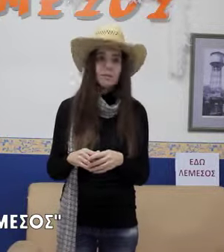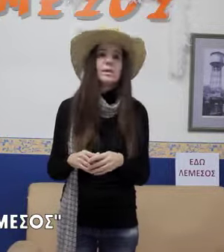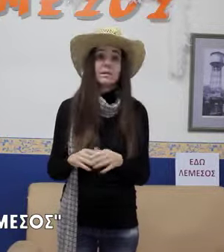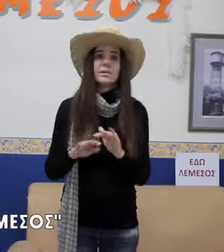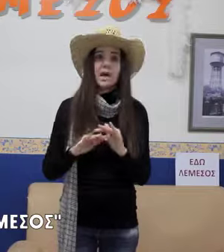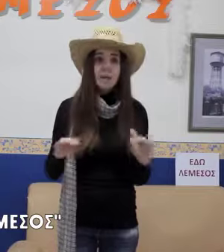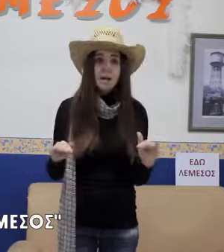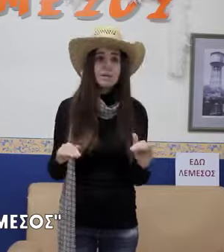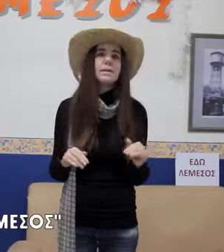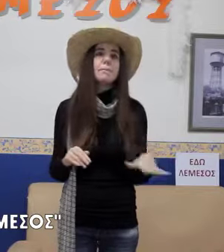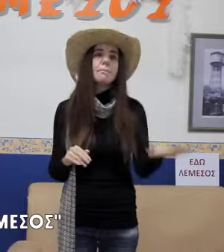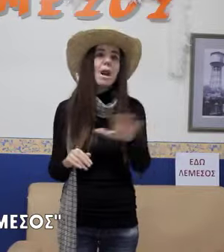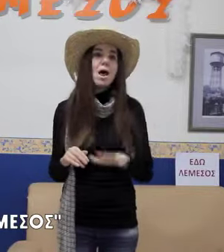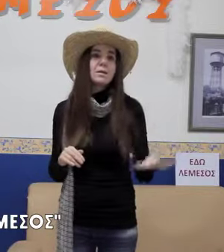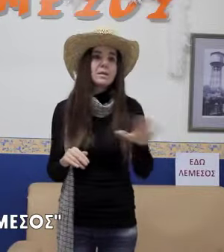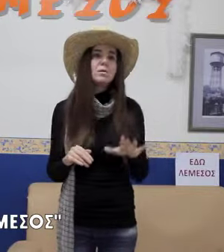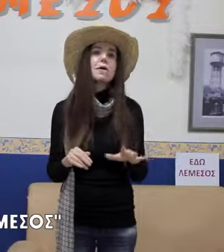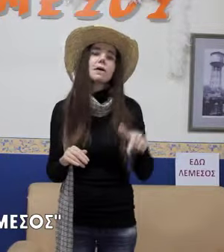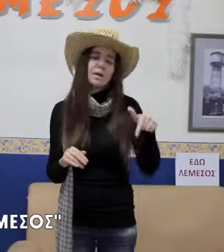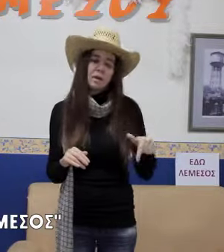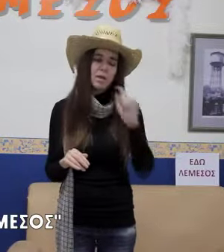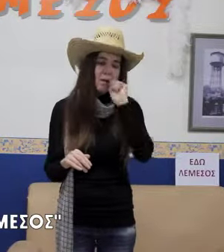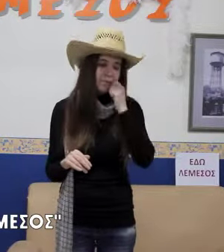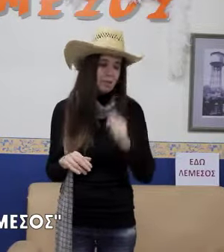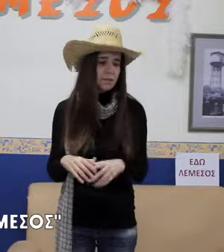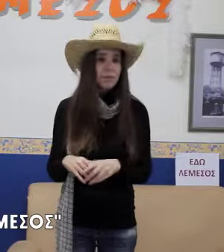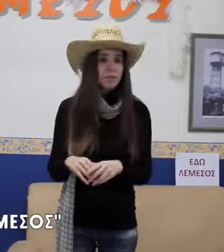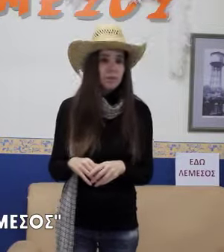Κατάληξη, πλατεία Γρηγόρη Αυξεντίου, διοικητήριο.